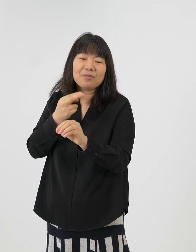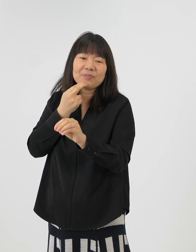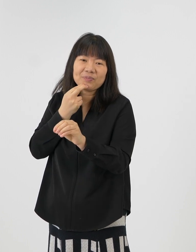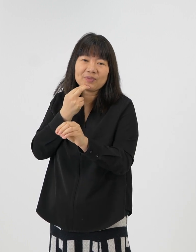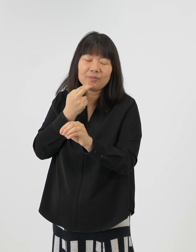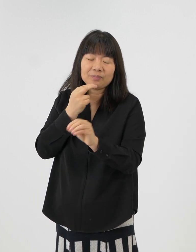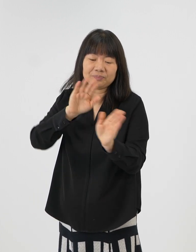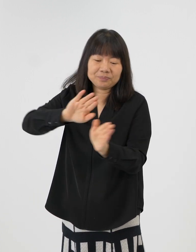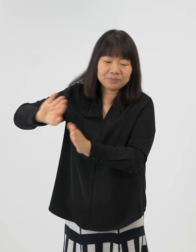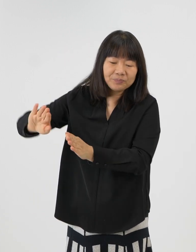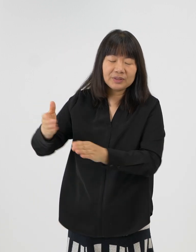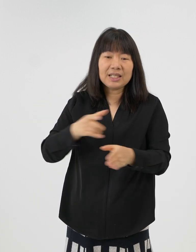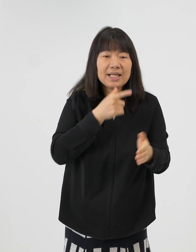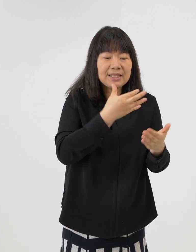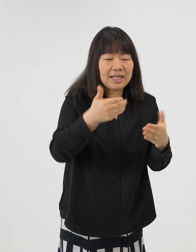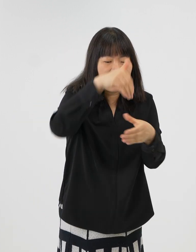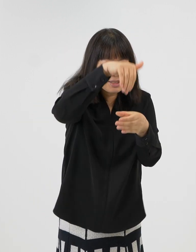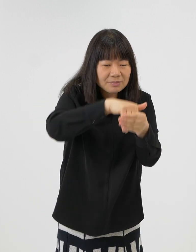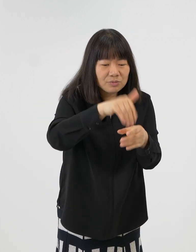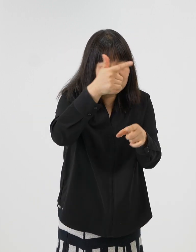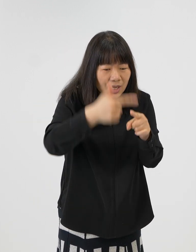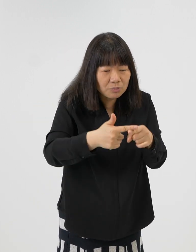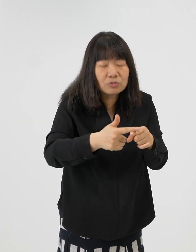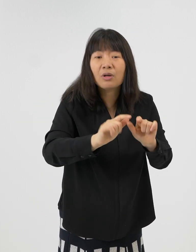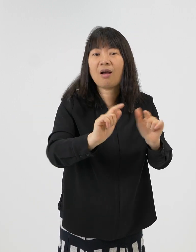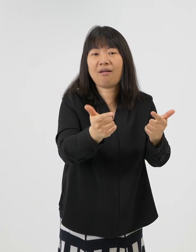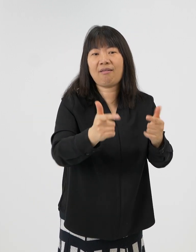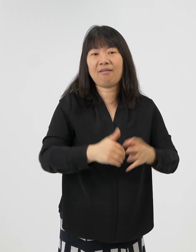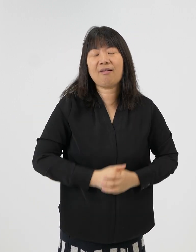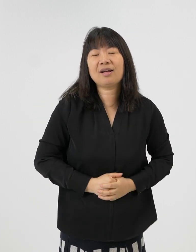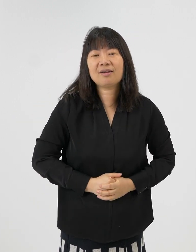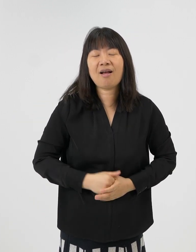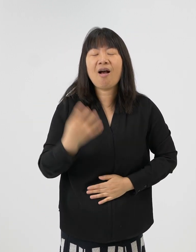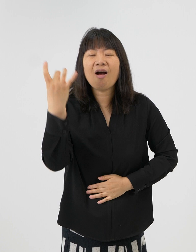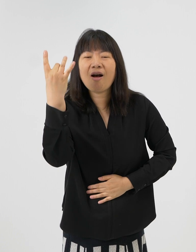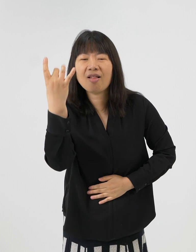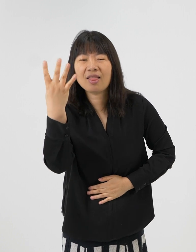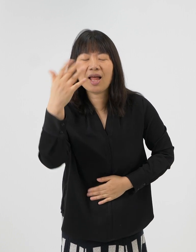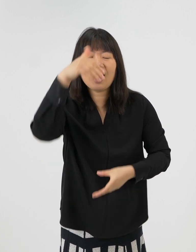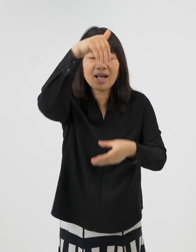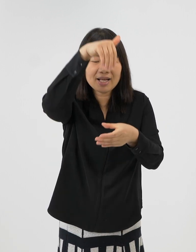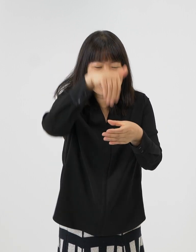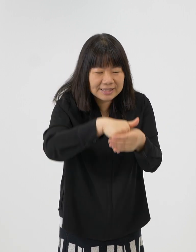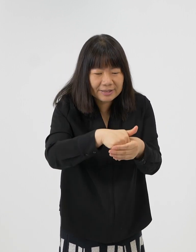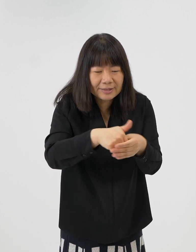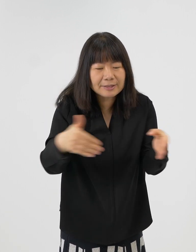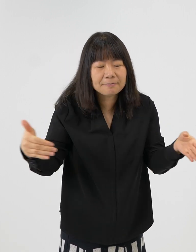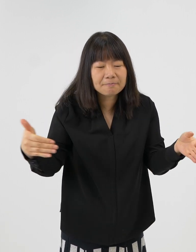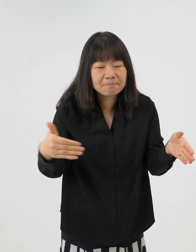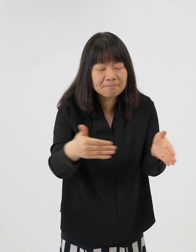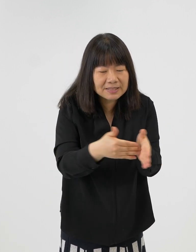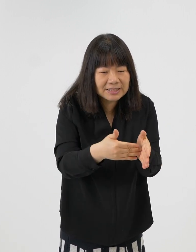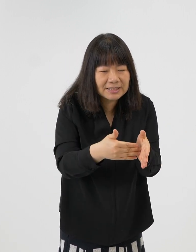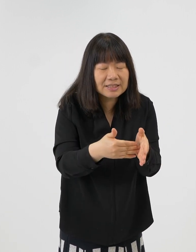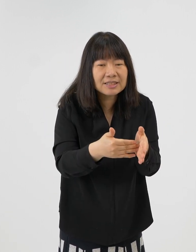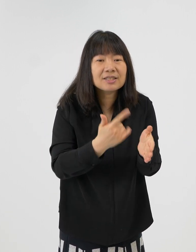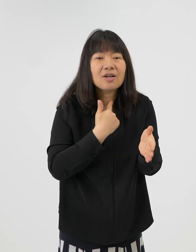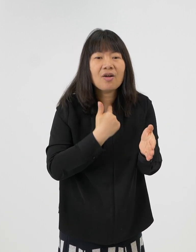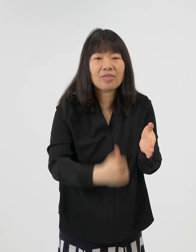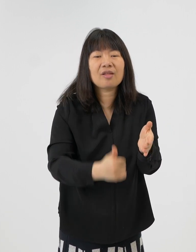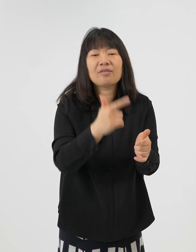시냇가에 심은 나무가 아니에요. 원래 심기운 나무예요. 심기운